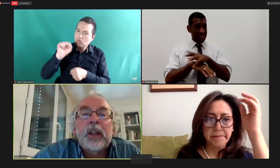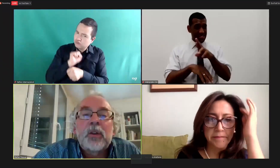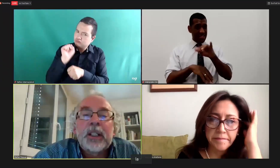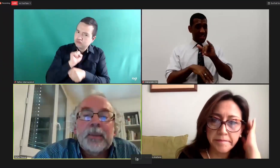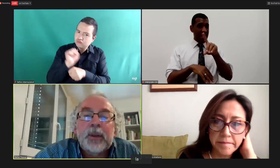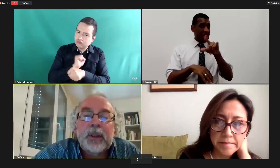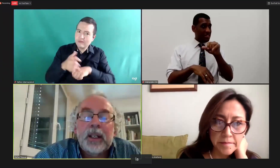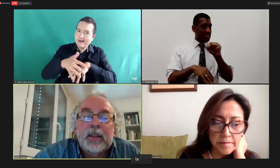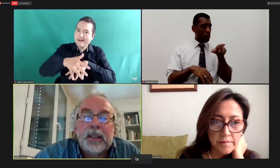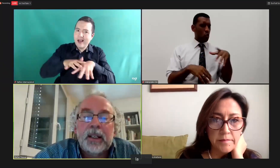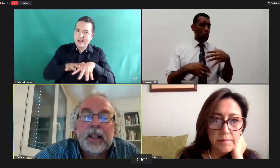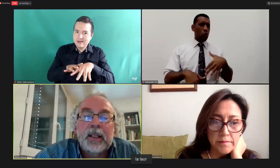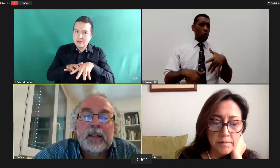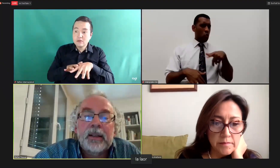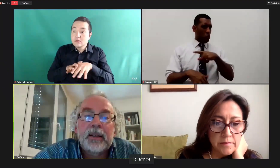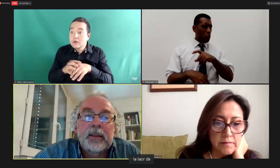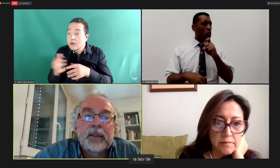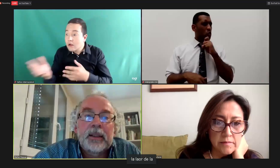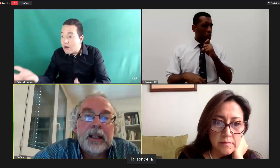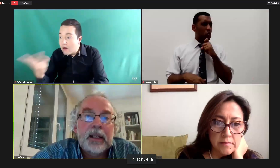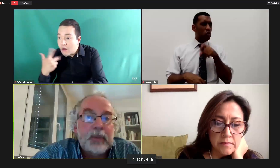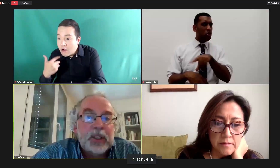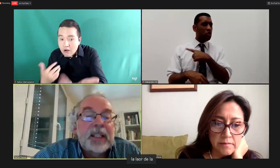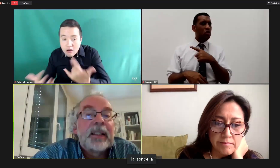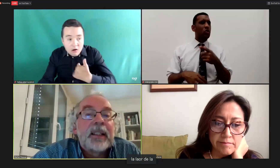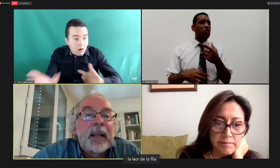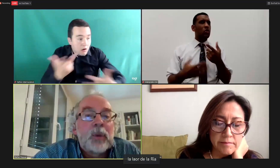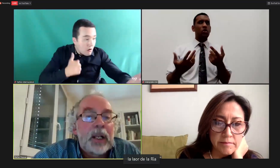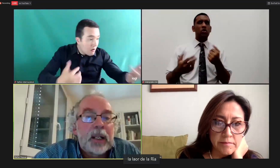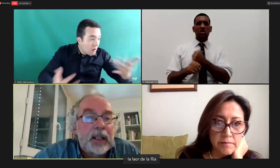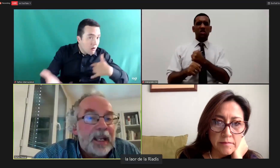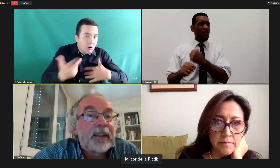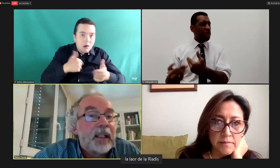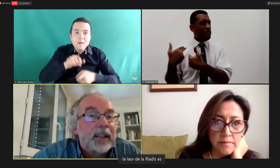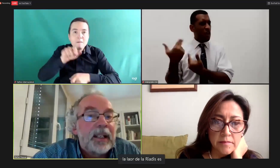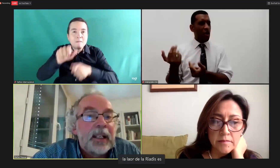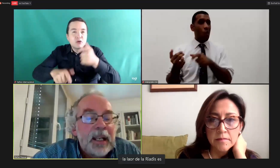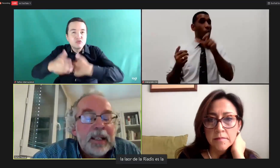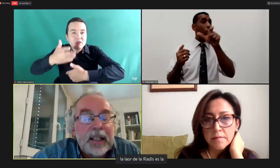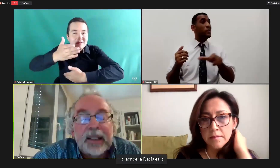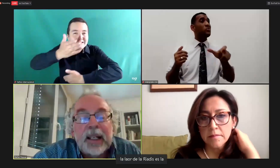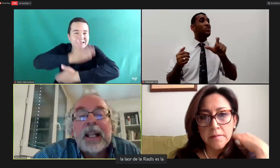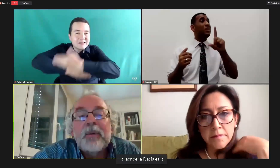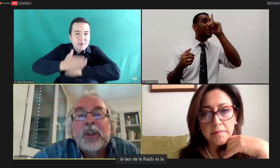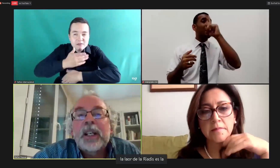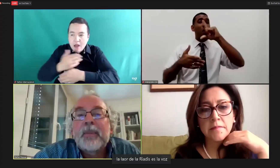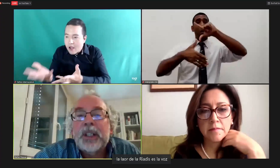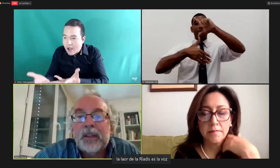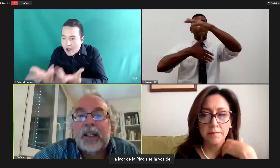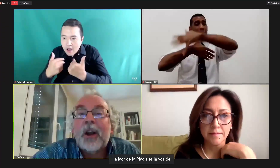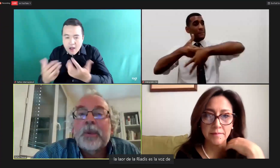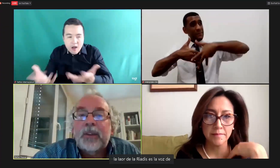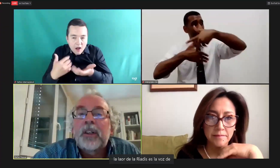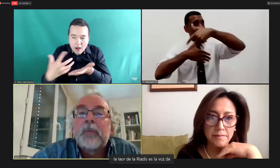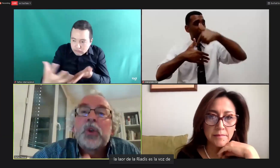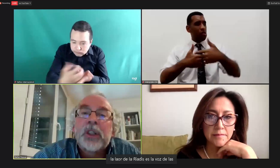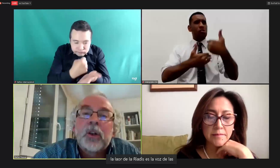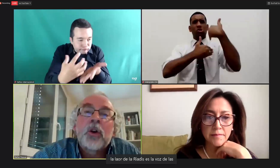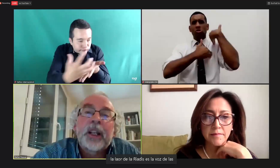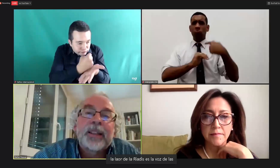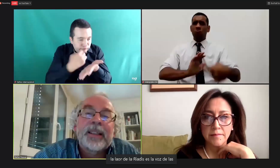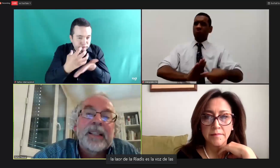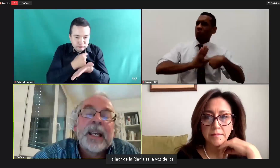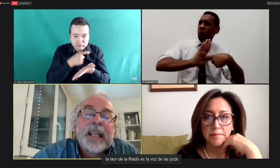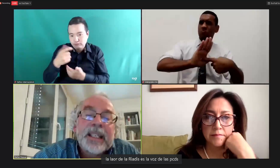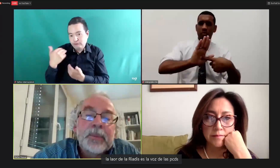voz de las personas con discapacidad, ser la representante, digamos, la que tiene la labor, digamos, de hacer recomendaciones